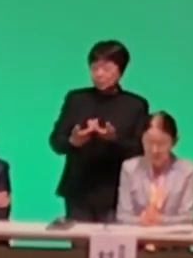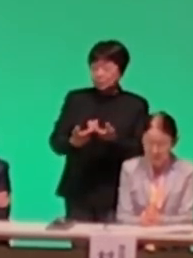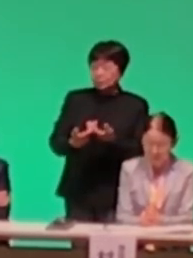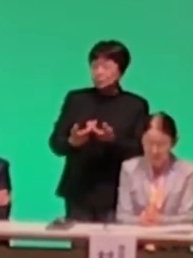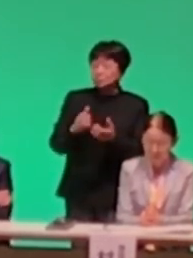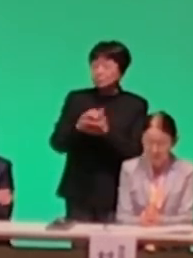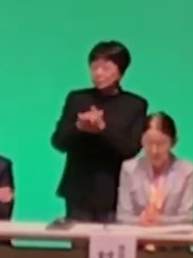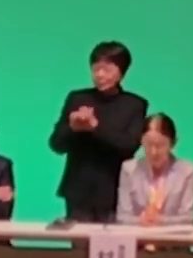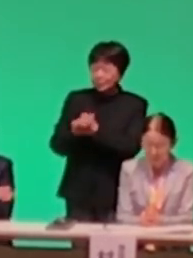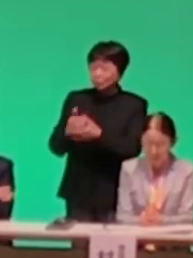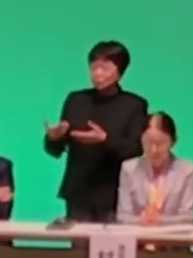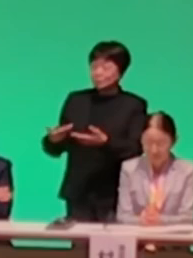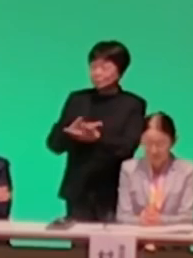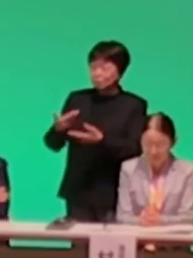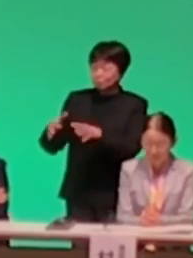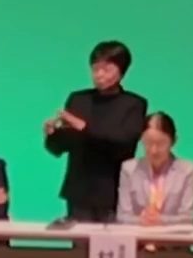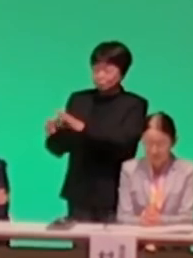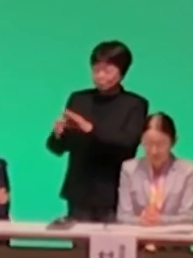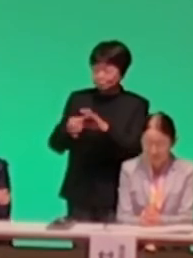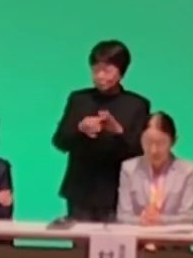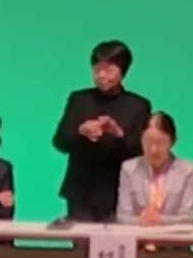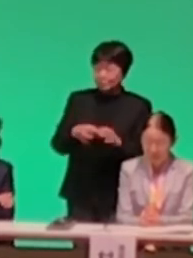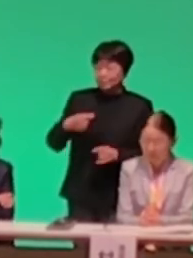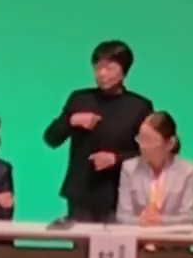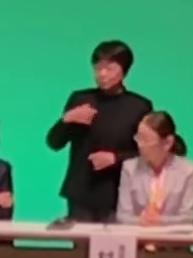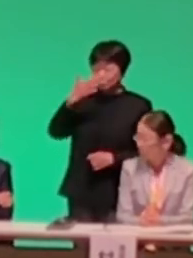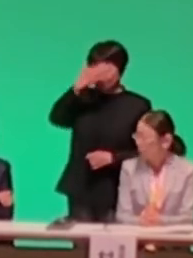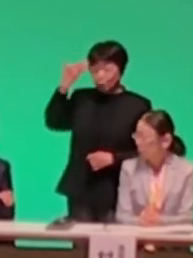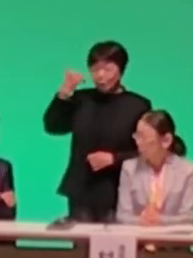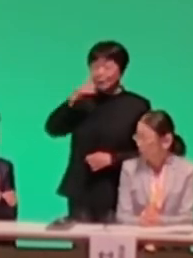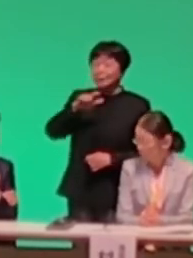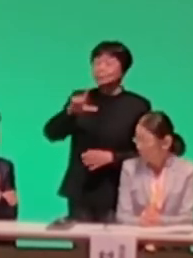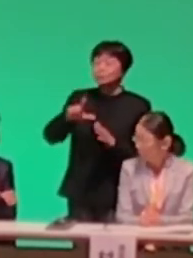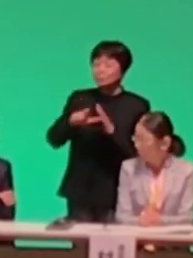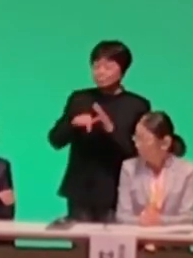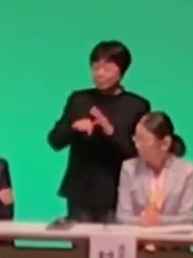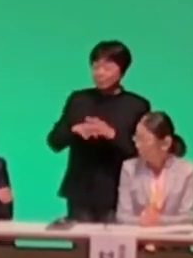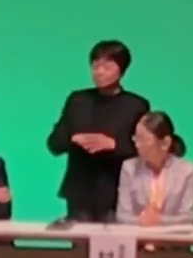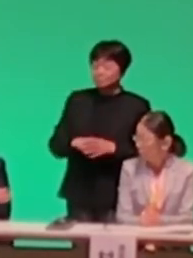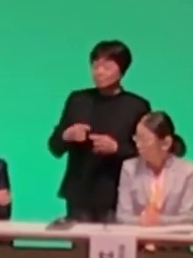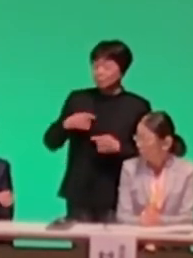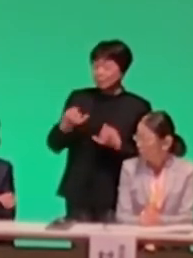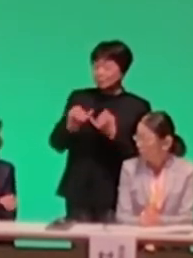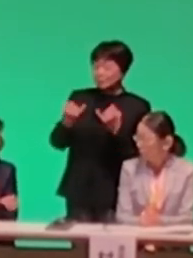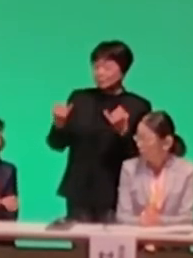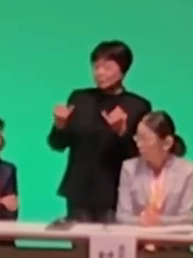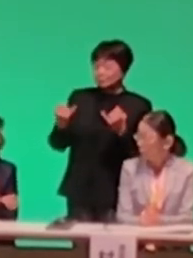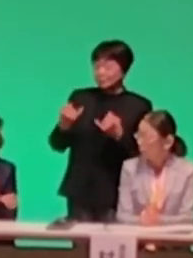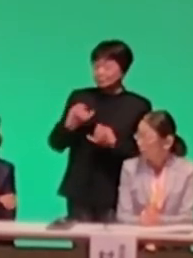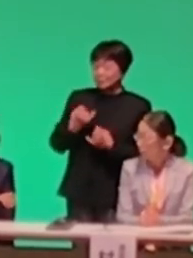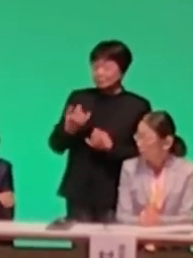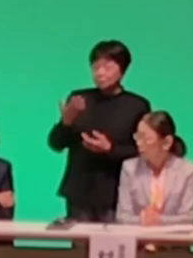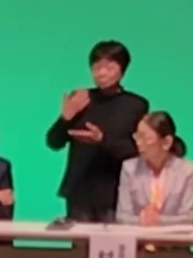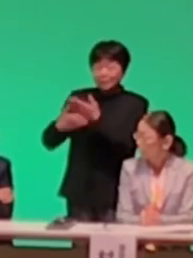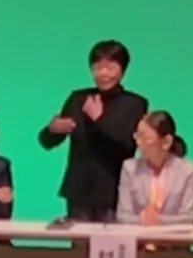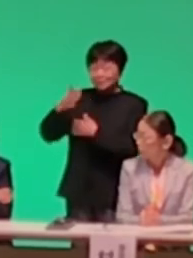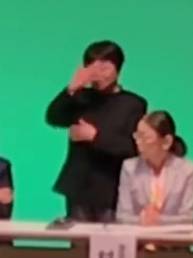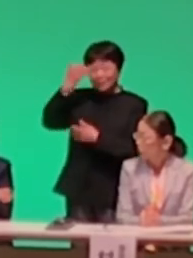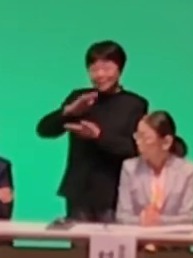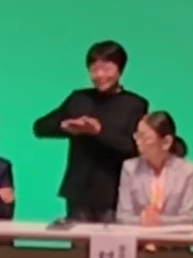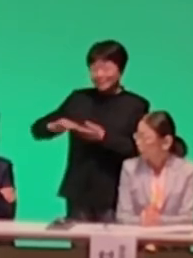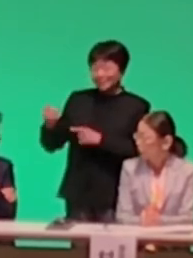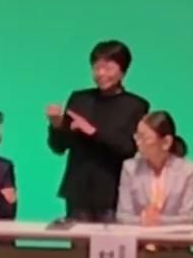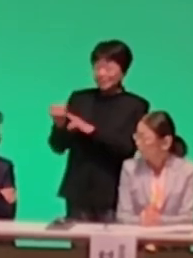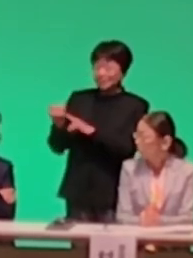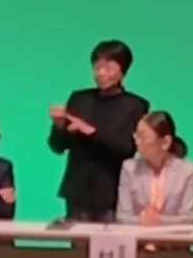させていただいて、自分のことまだ若い頃は、私はそうやって女性として見られてた頃は、